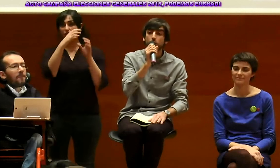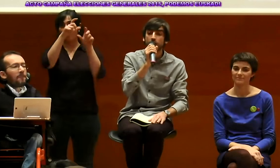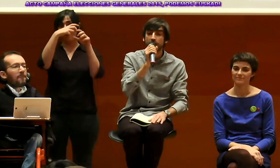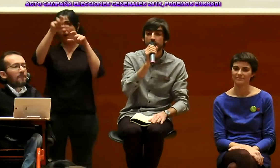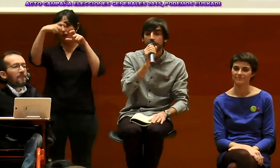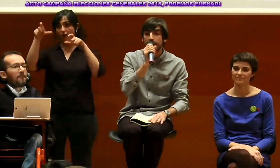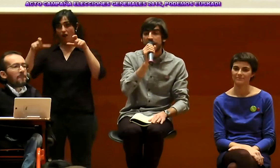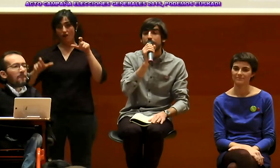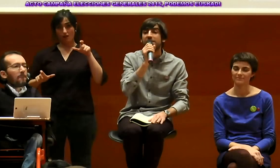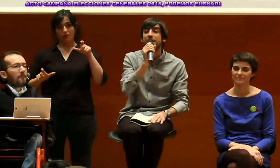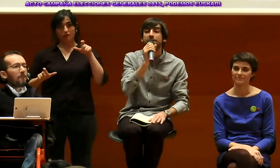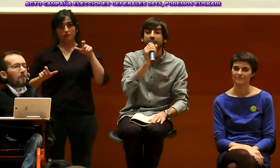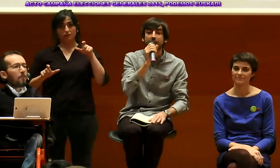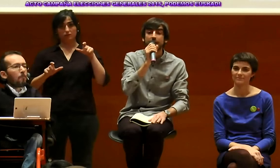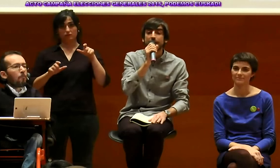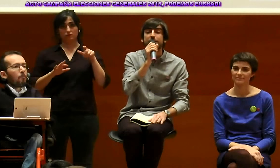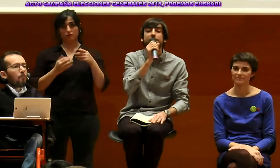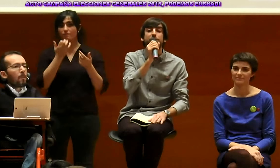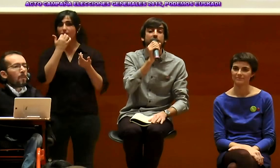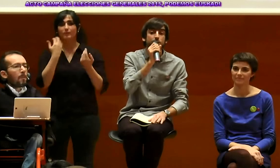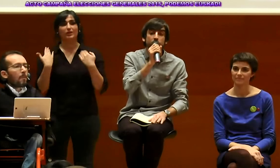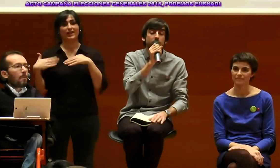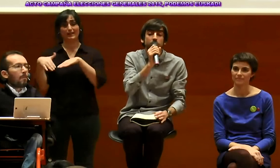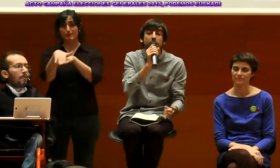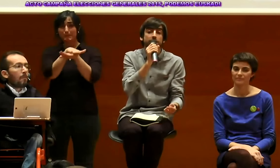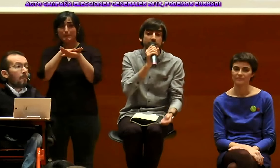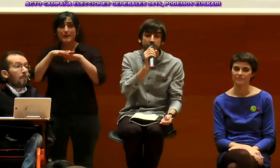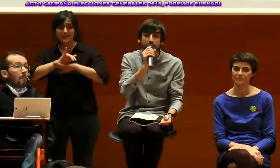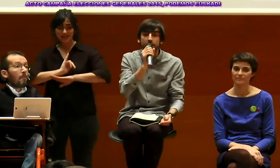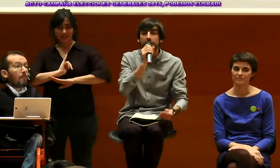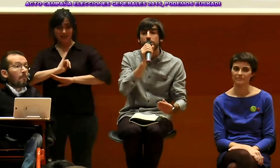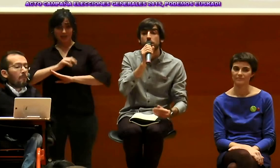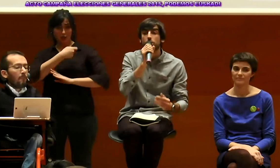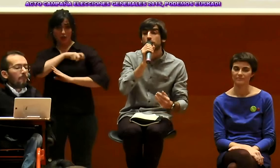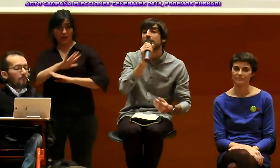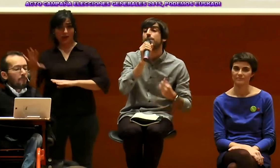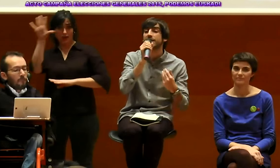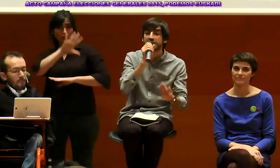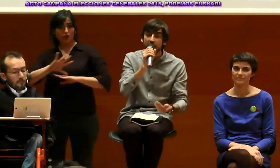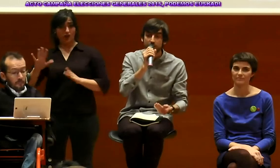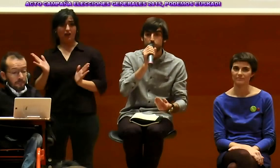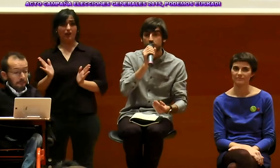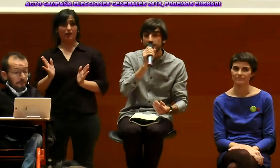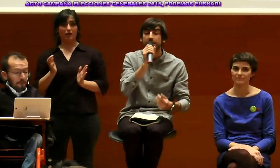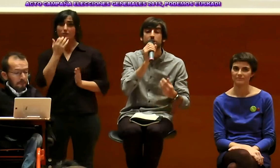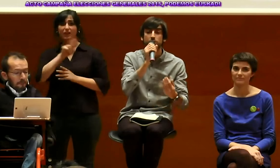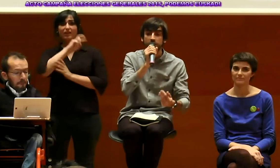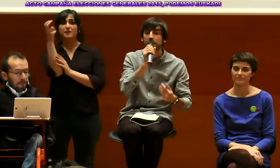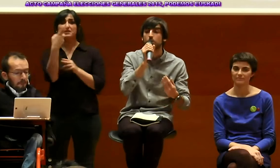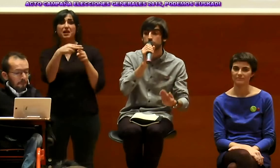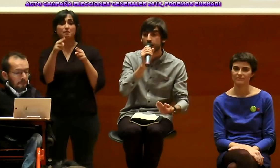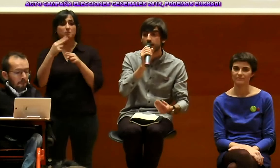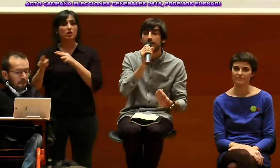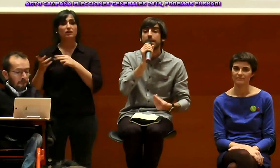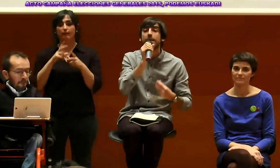no recoge la más elemental identificación nacional alternativa. Que no recoge la diversidad política, social